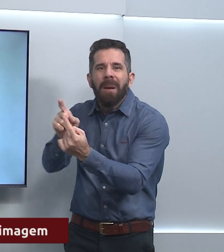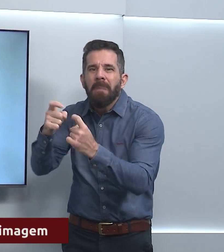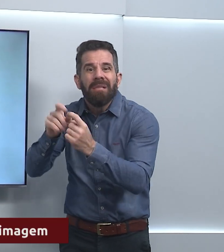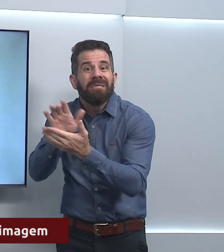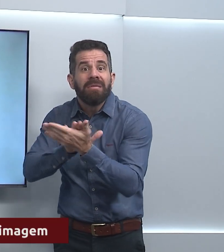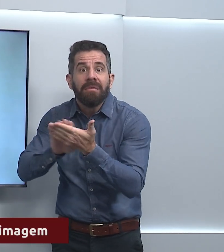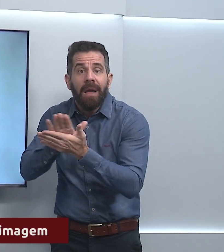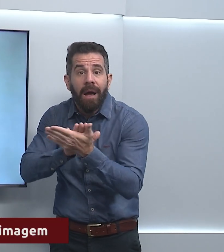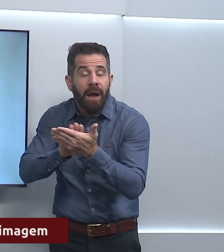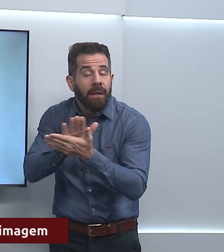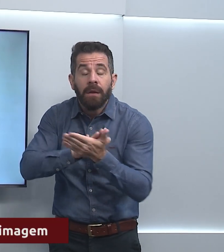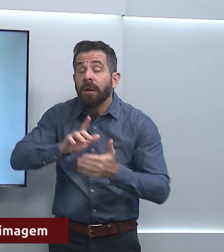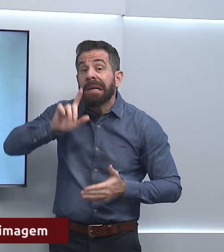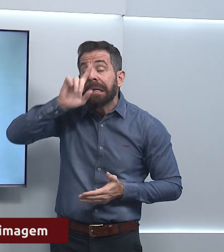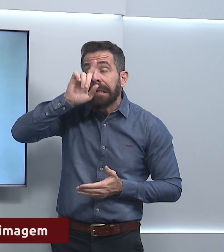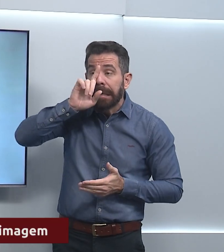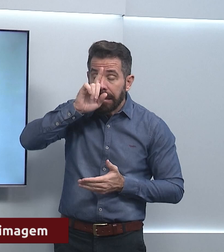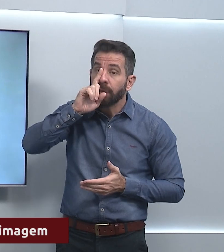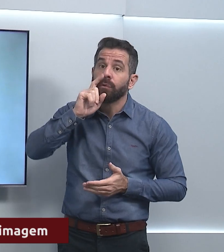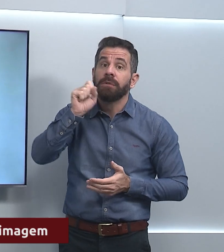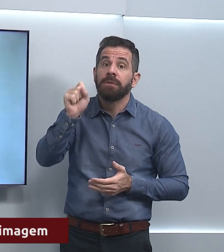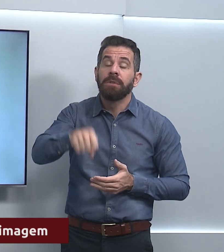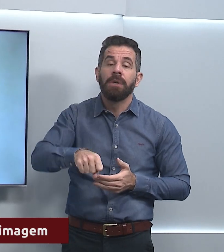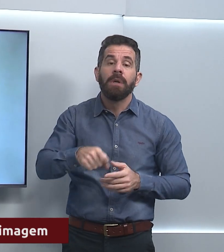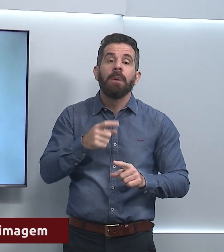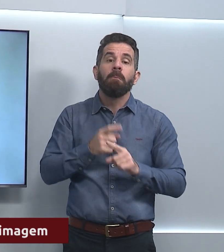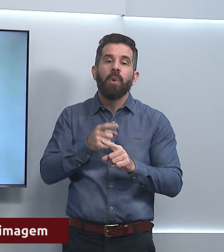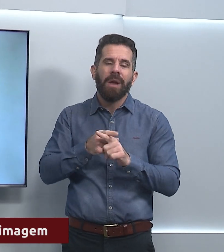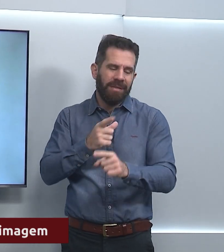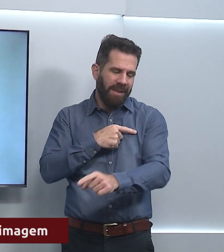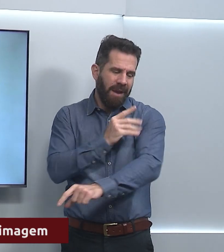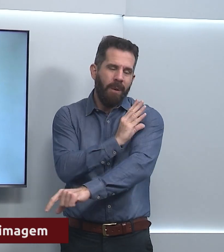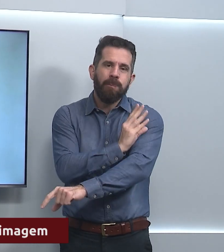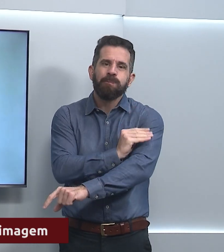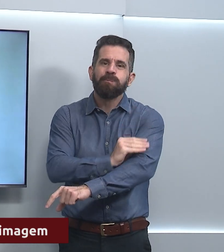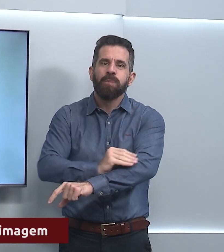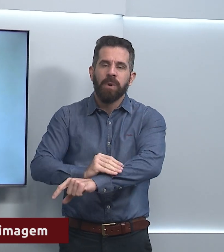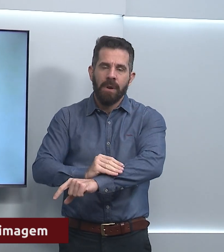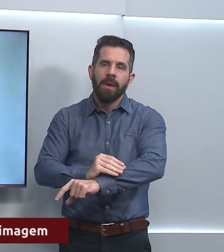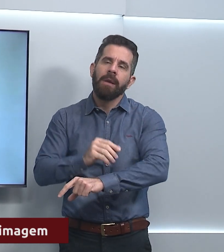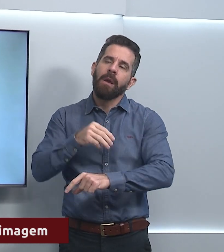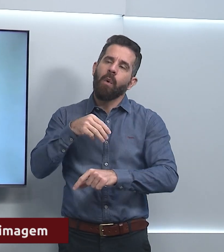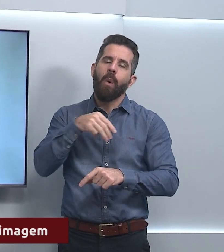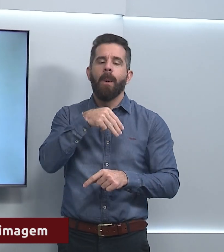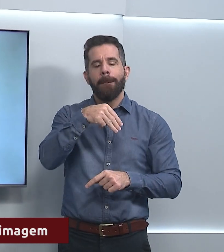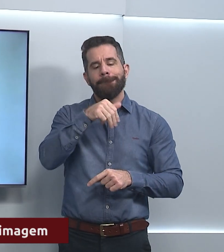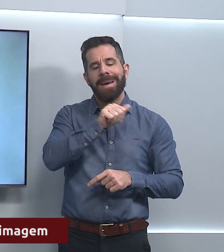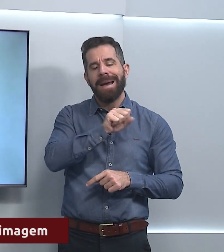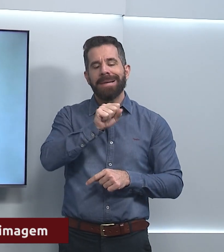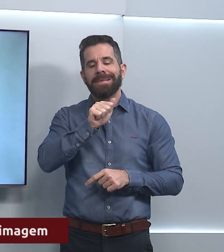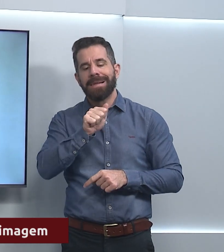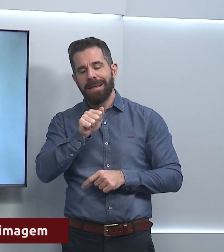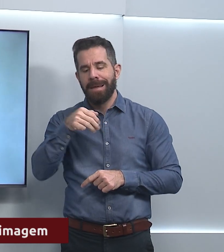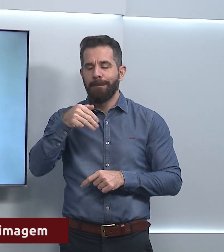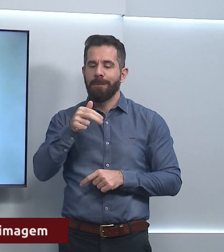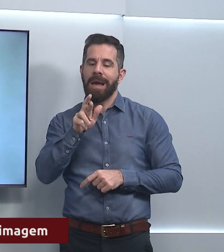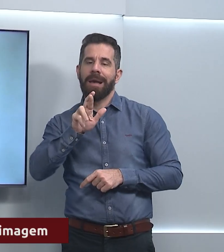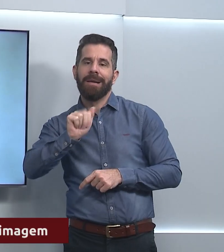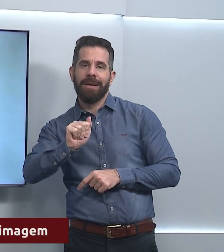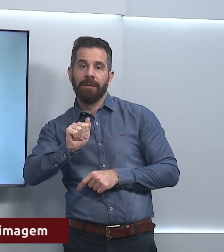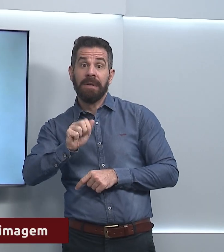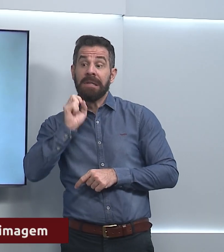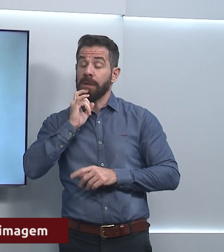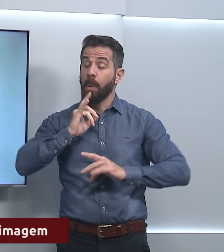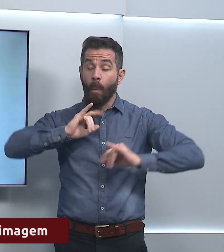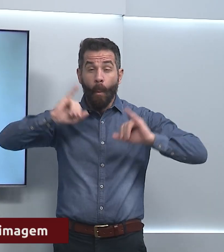maior, por exemplo, em relação à perda de massa magra. Porque quando você tem emagrecimento rápido, você não perde só gordura, você